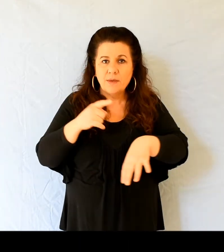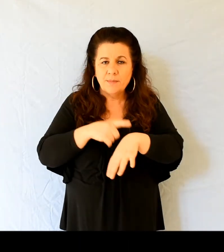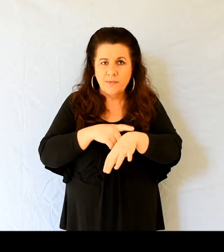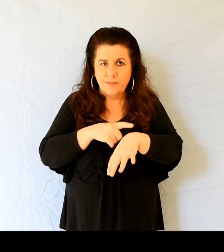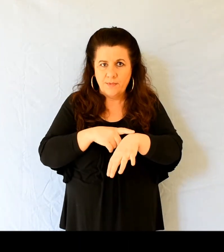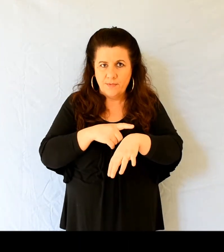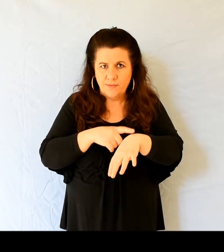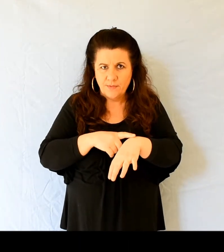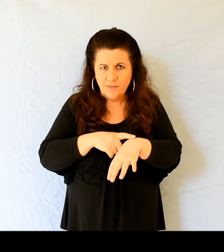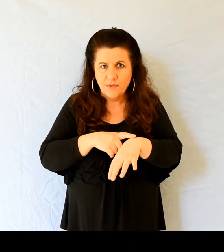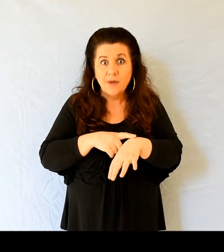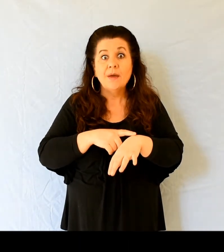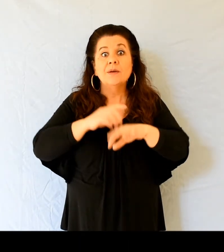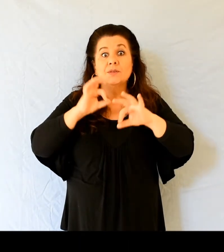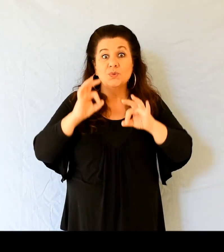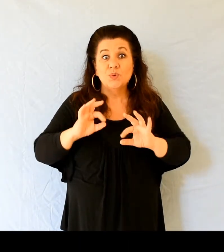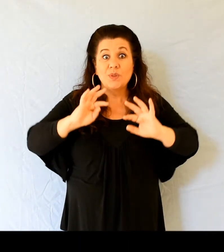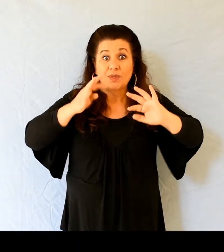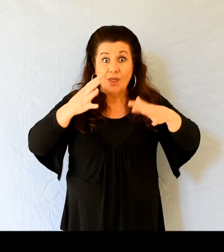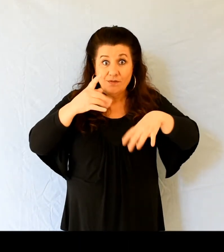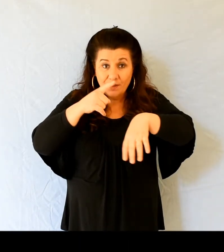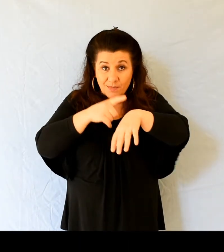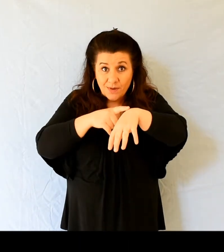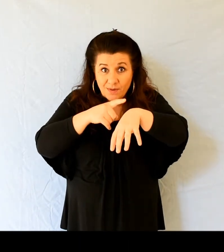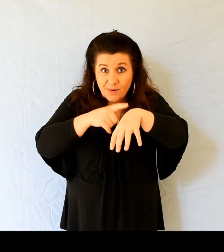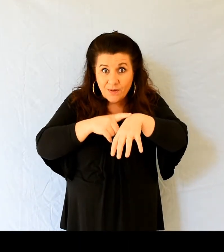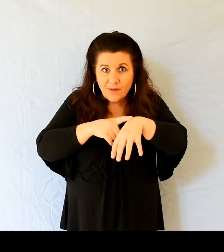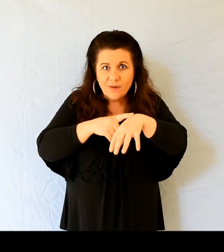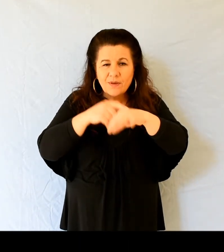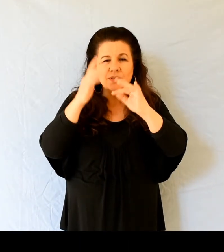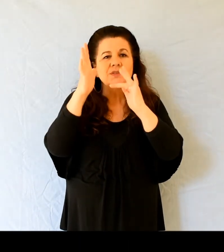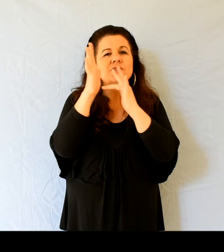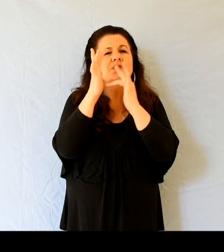Et à la 9e heure, Jésus cria d'une voix forte